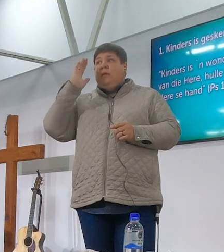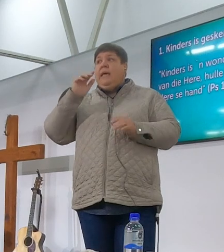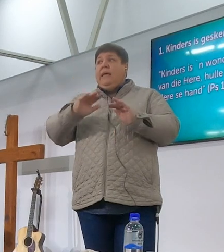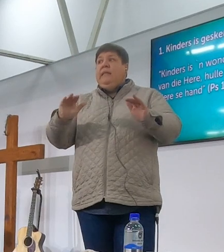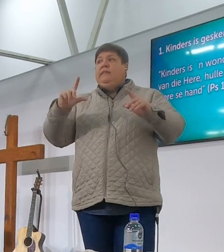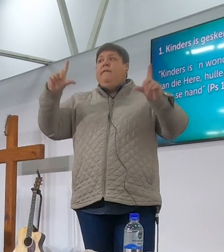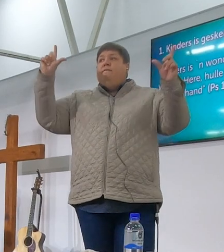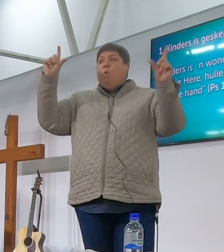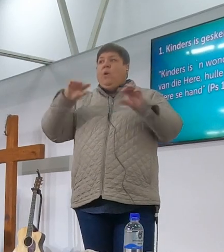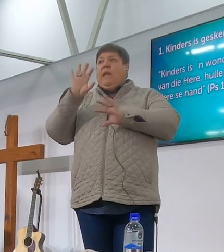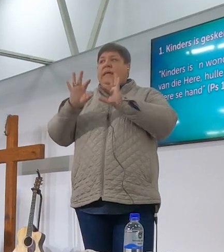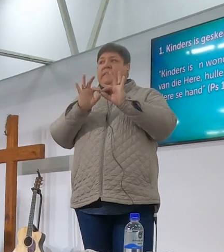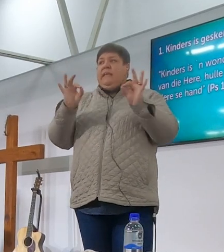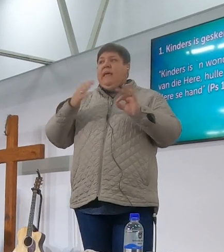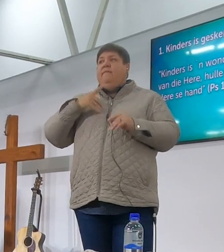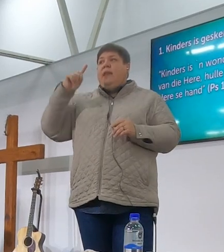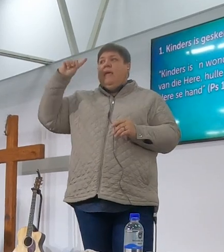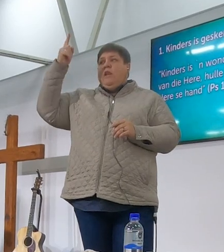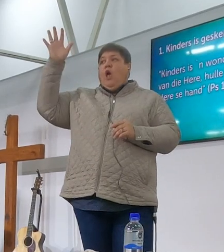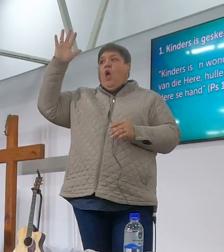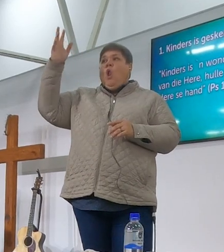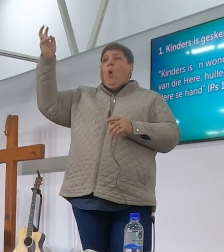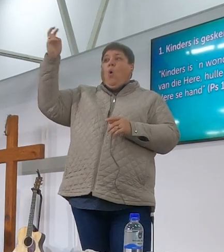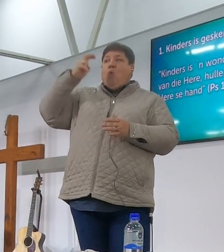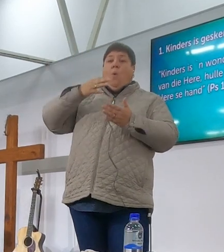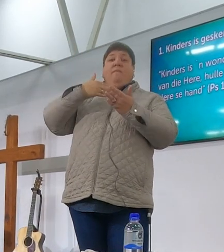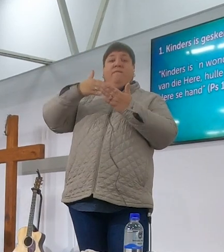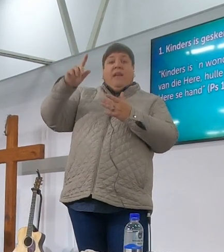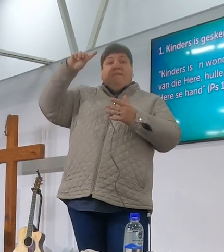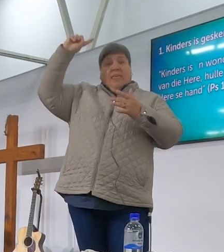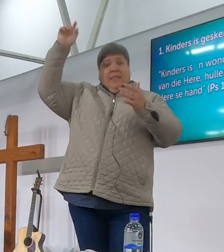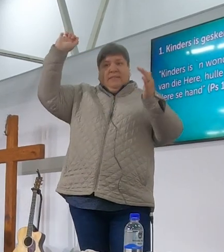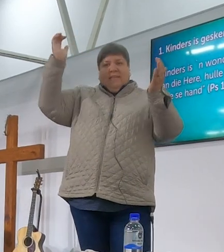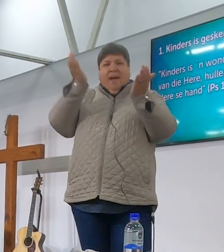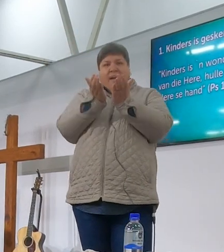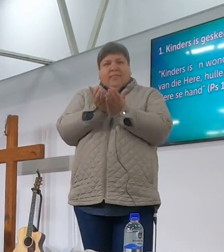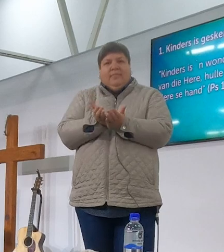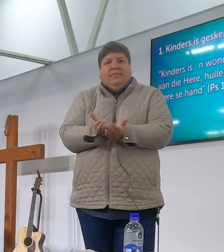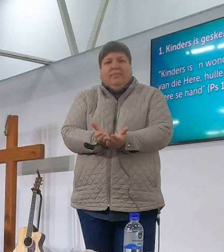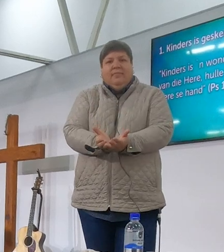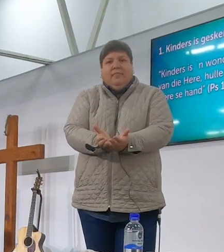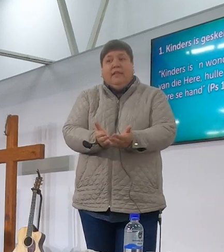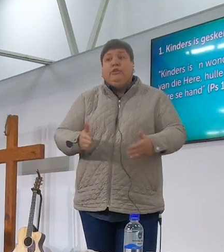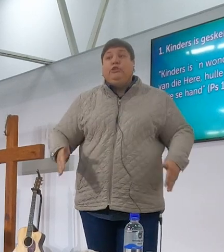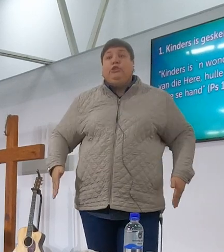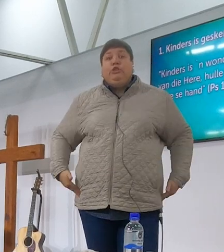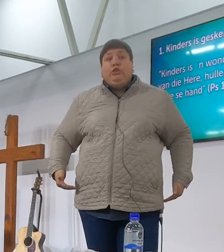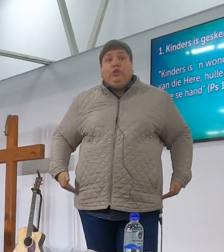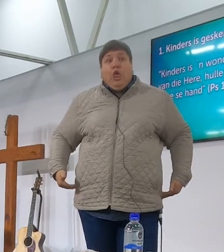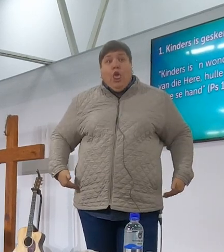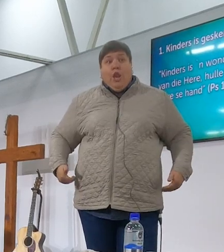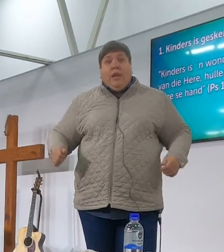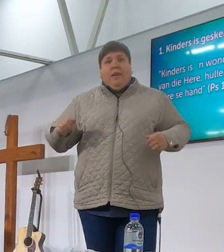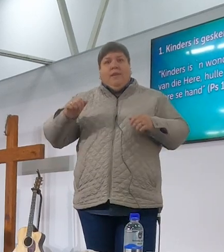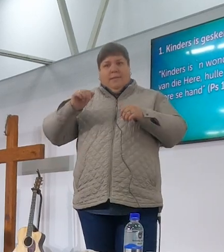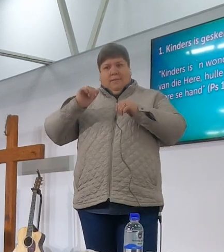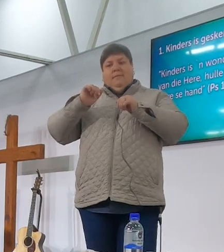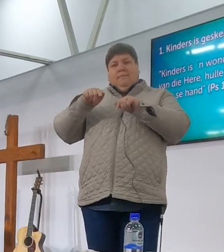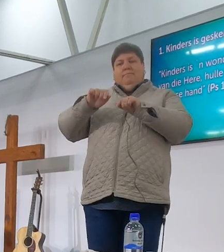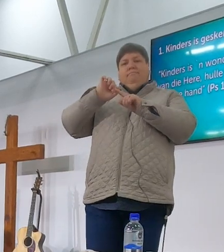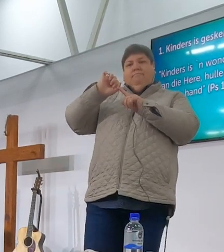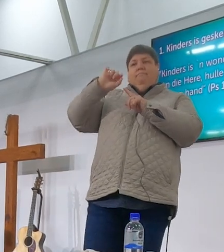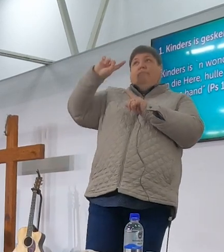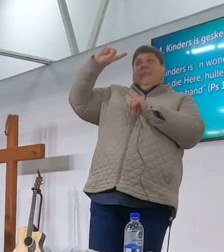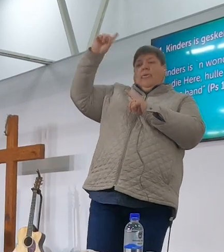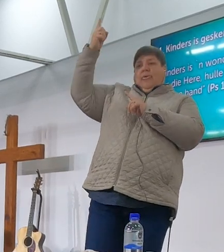is 'n wonderlike geskenk van die Here, hulle kom direk uit die Here se hand. Nou, die nuwe vertaling sê, seuns is geskenke van die Here, en die rede hoekom die nuwe vertaling